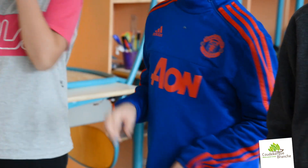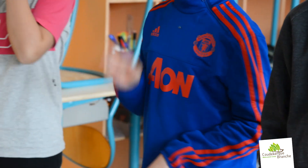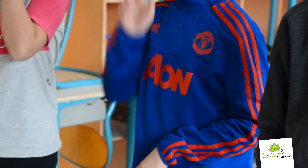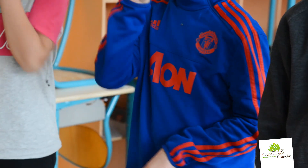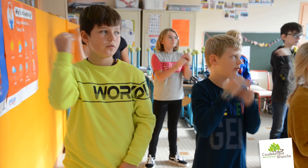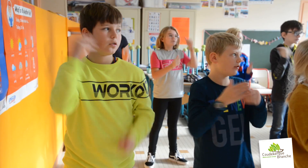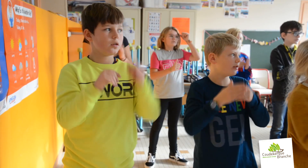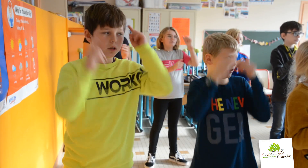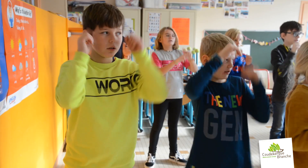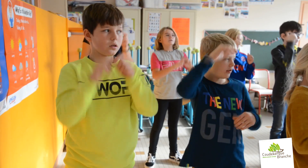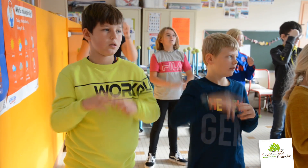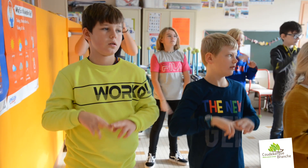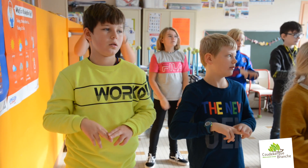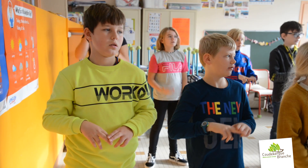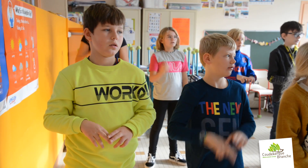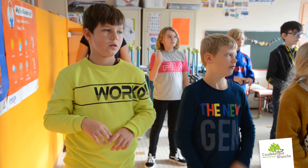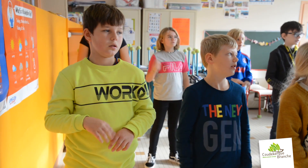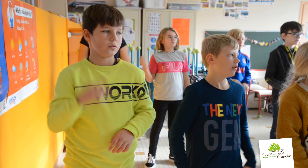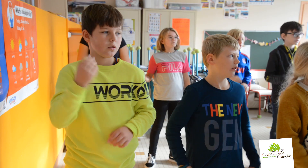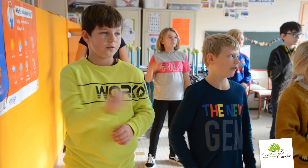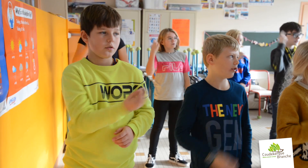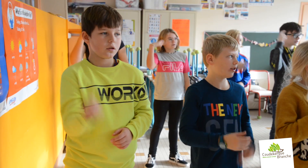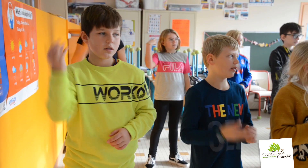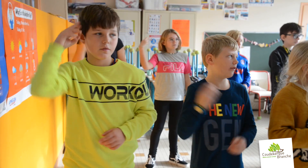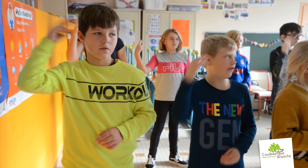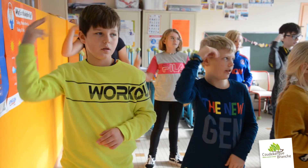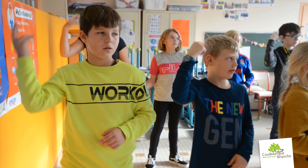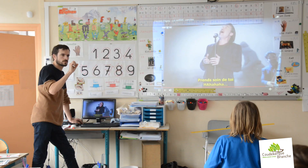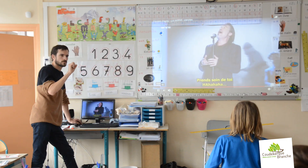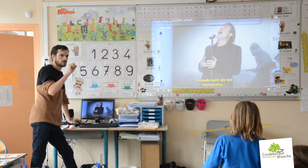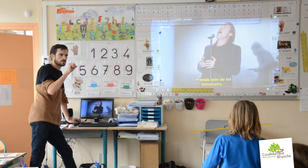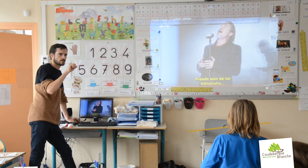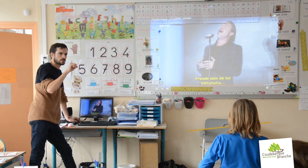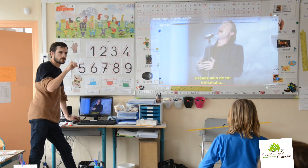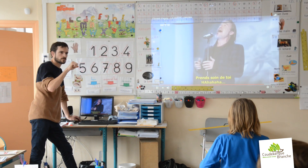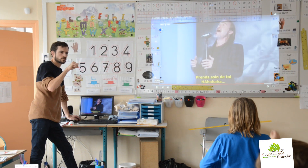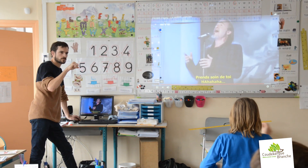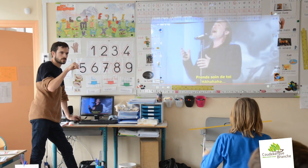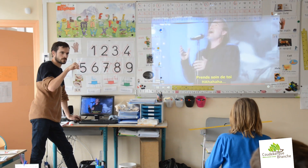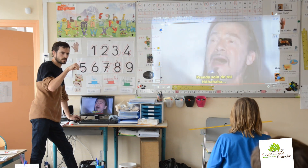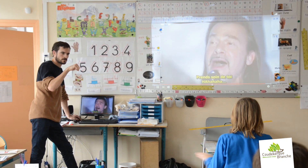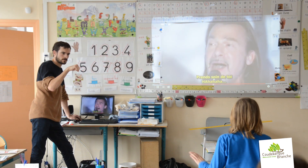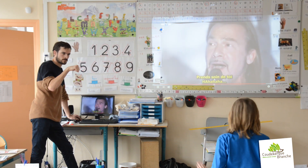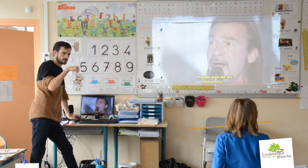permet aussi à la personne sourde de se sentir considérée, tout ça, et puis d'établir un